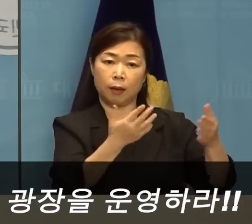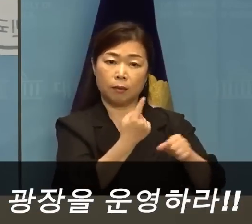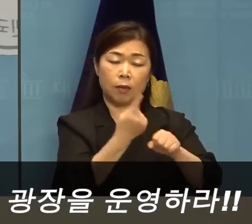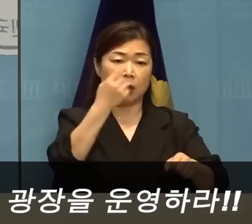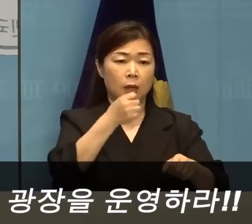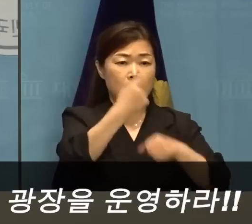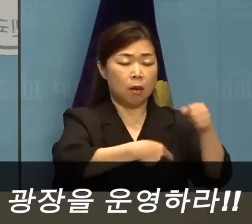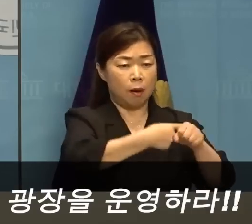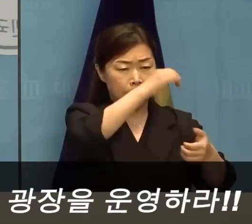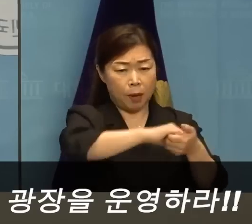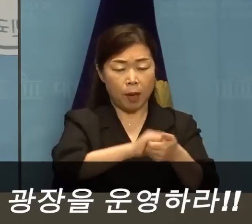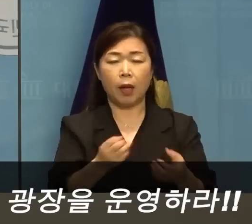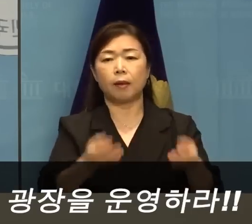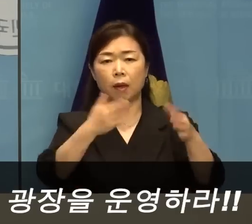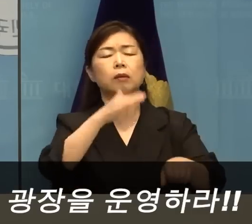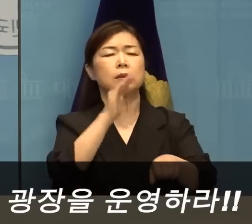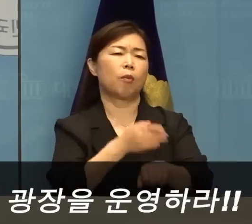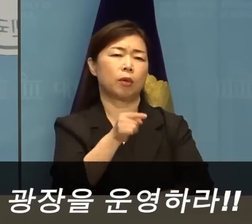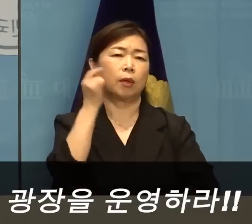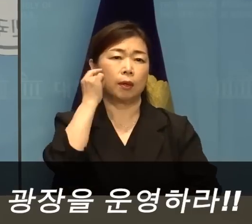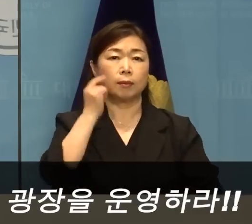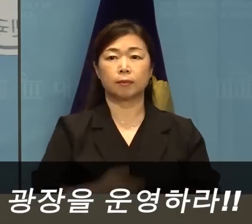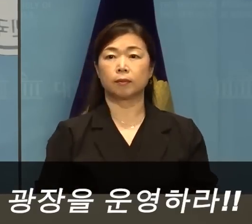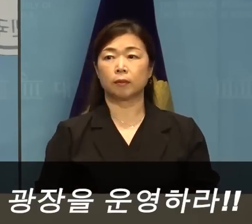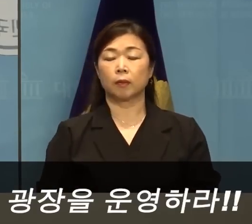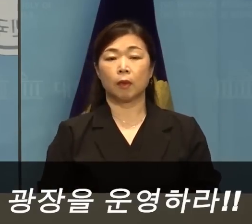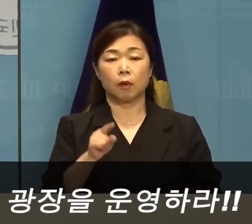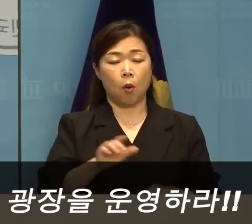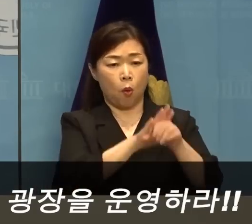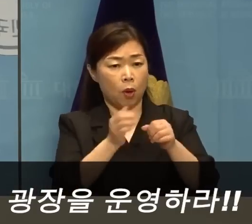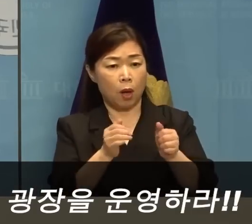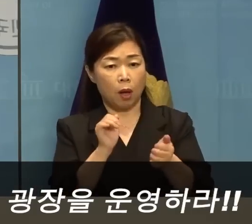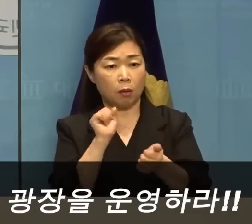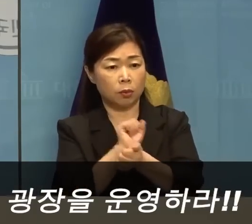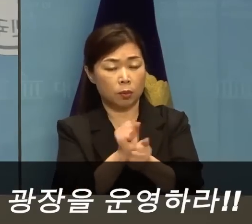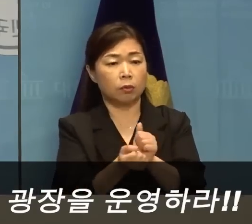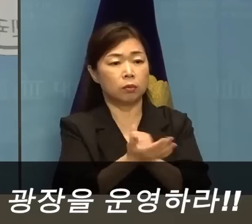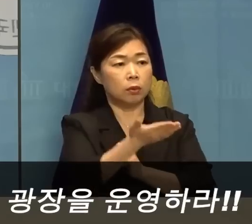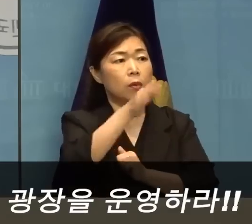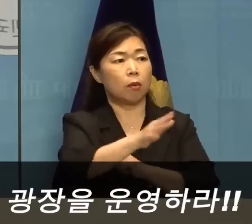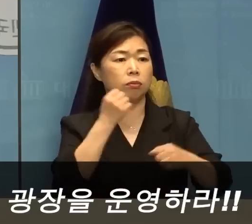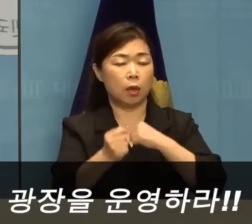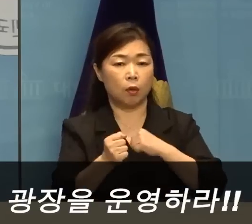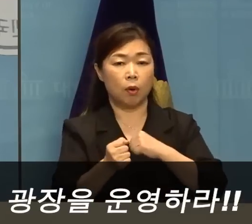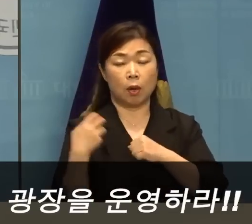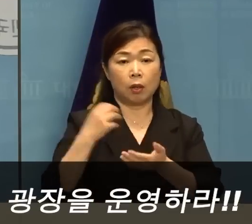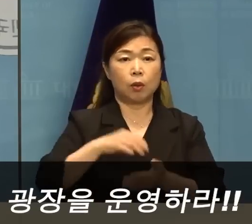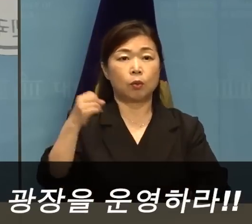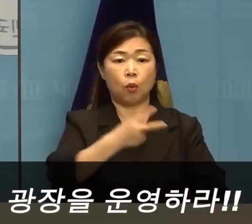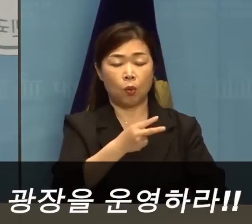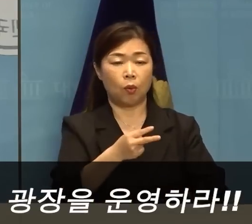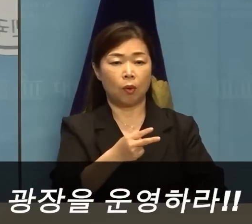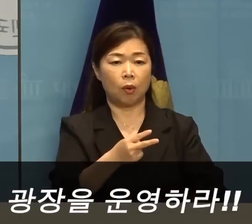대해서 매우 잘못됐다고 생각하고 또 이런 것들을 코로나 이후에 다시 또 재개하는 것에 대해서 서울시가